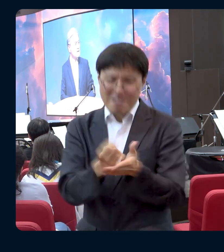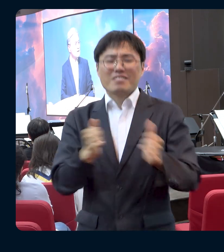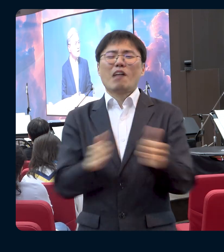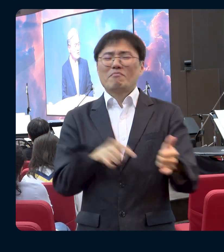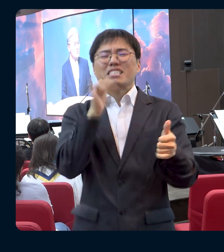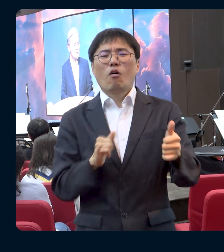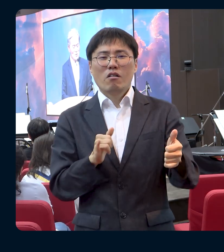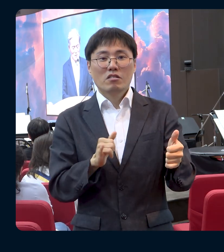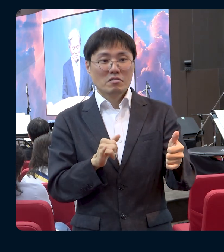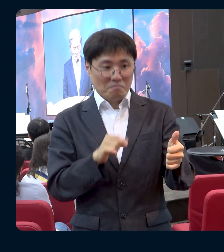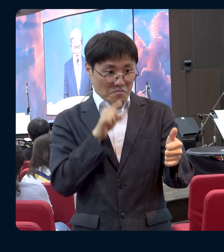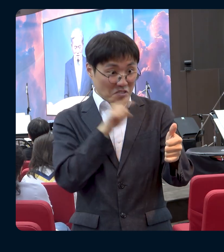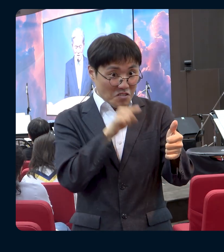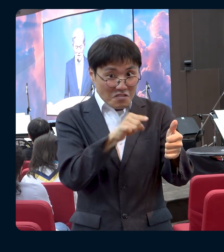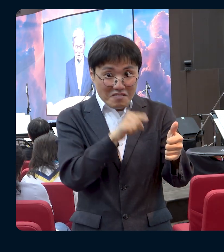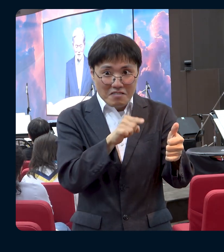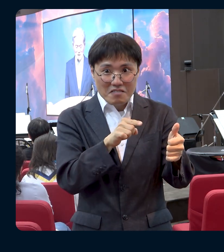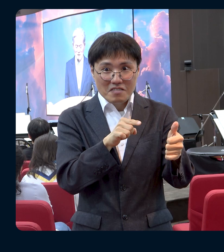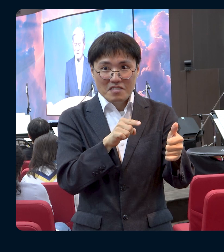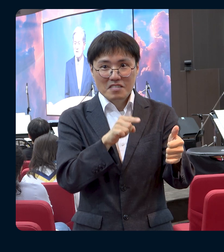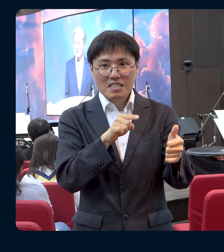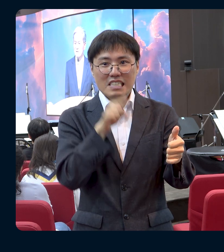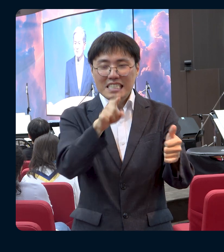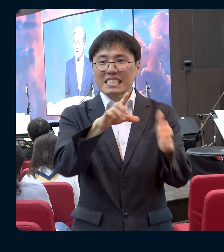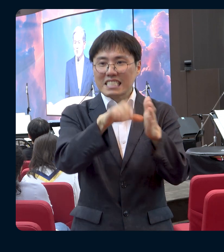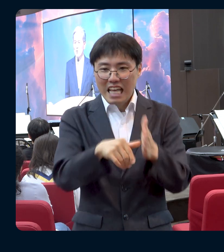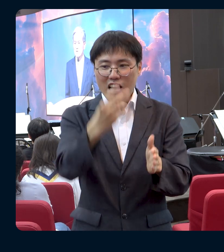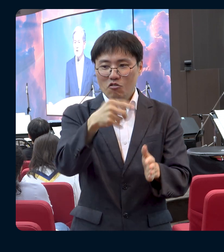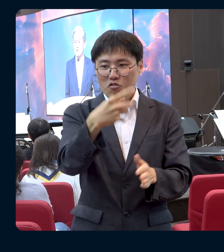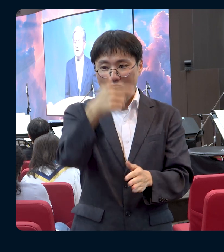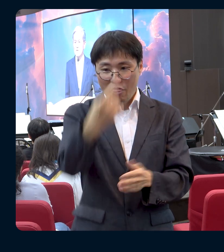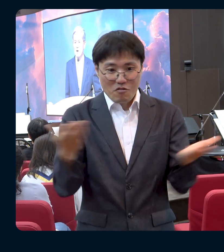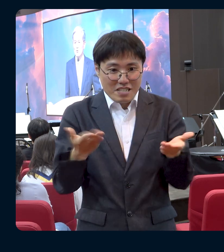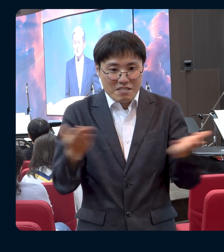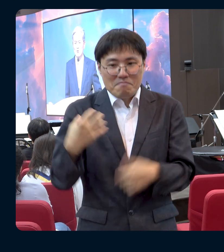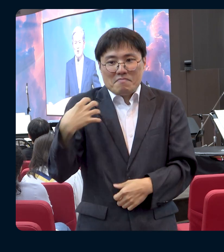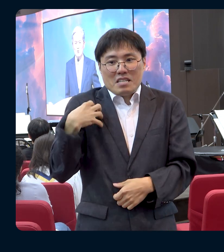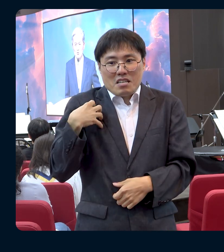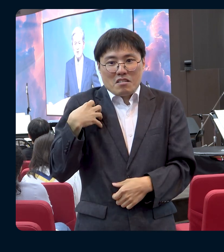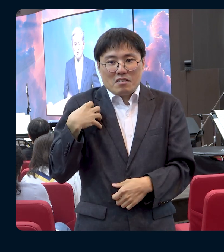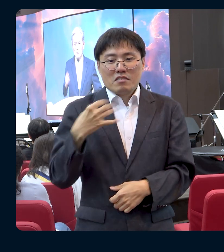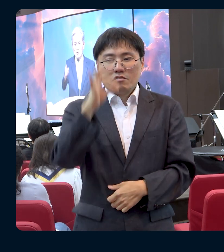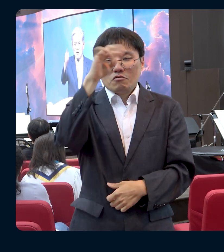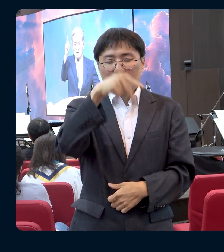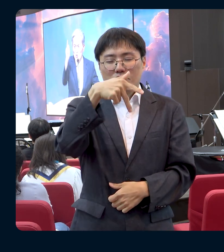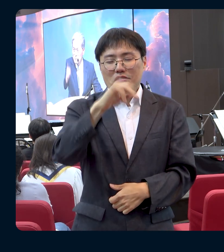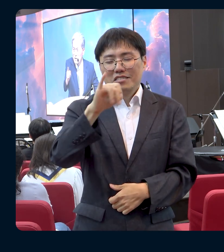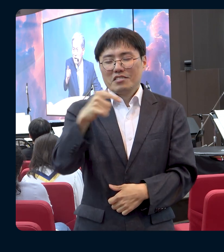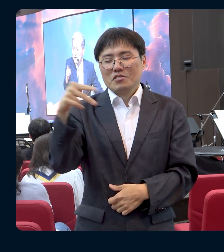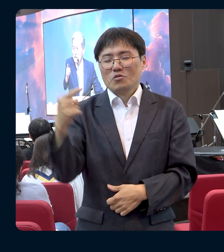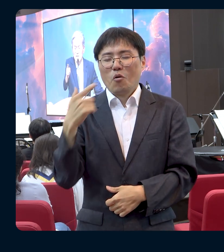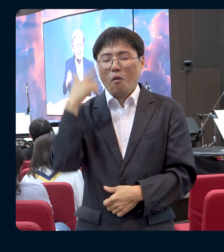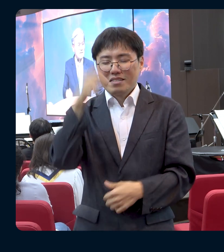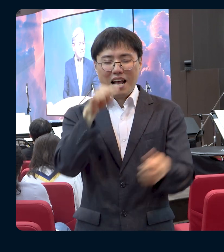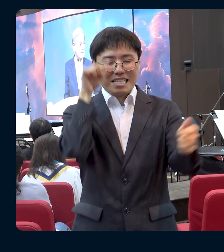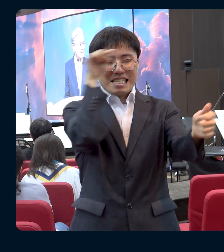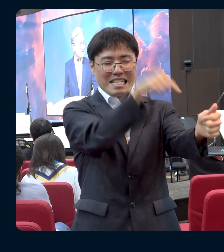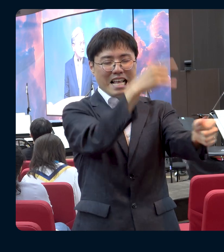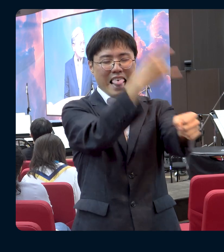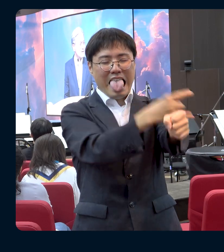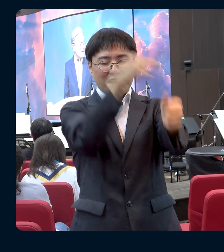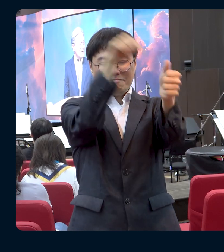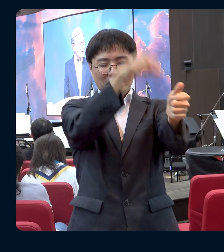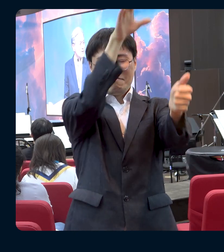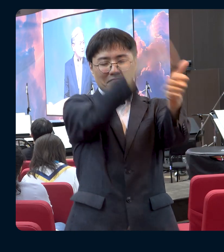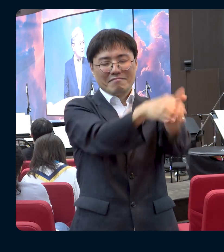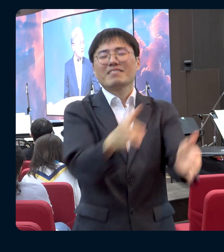있다. 그러면서 그 당시에 그 두란노 사역 담당하고 있던 유진수 목사가 적임자다.